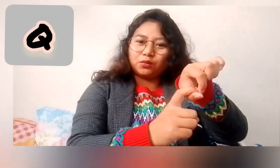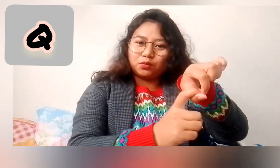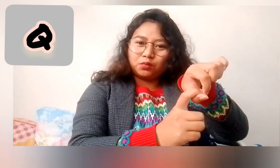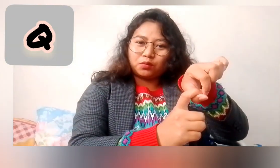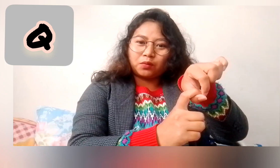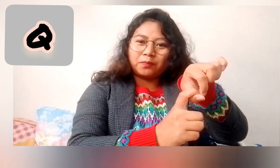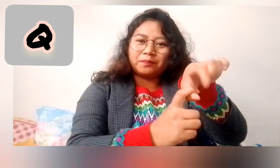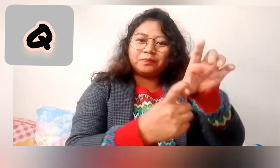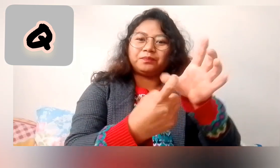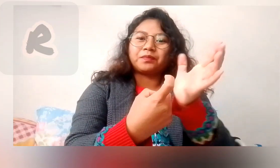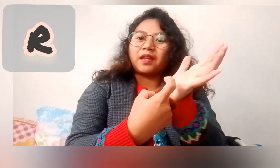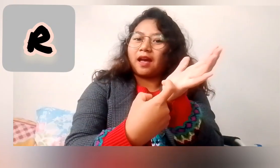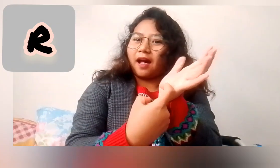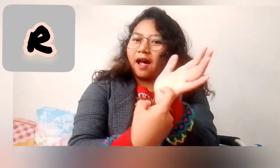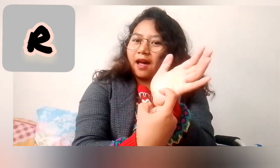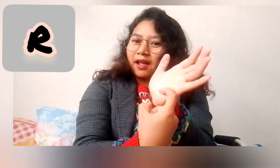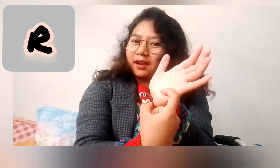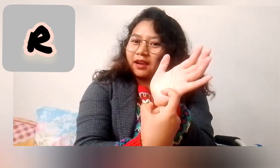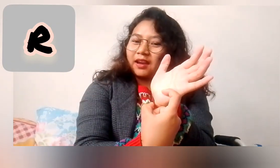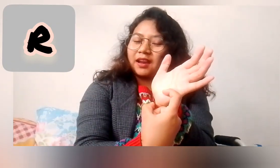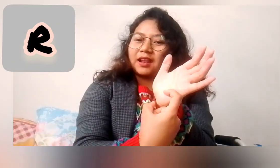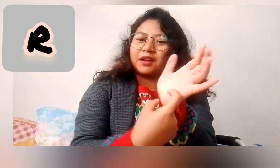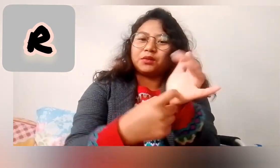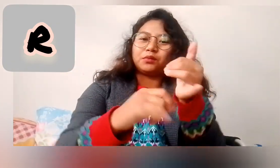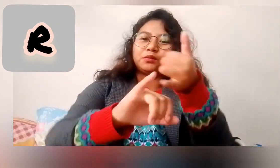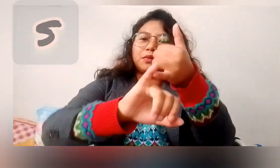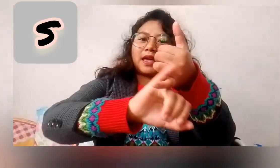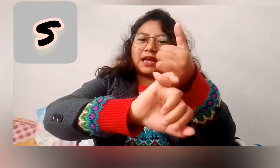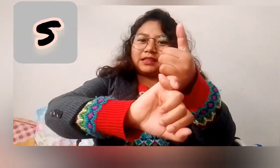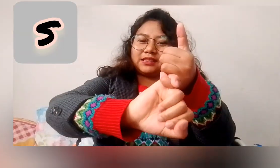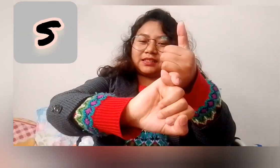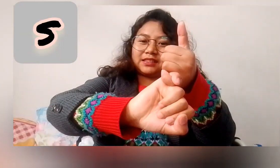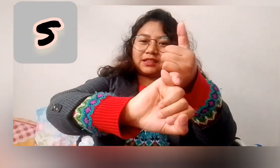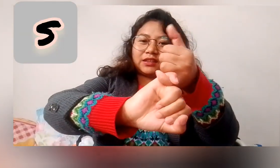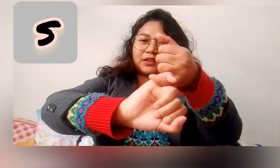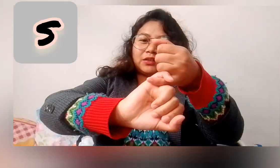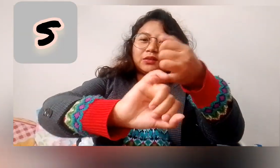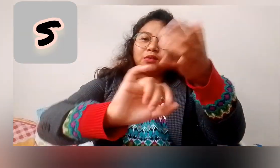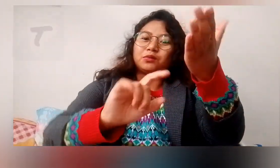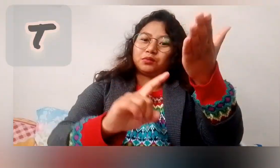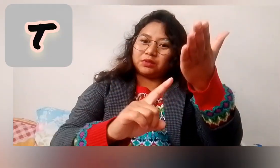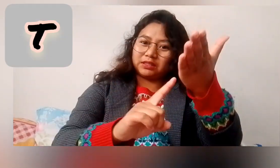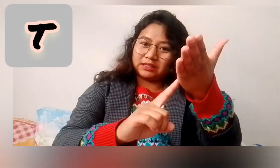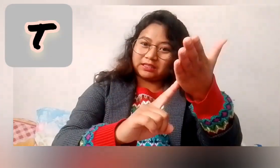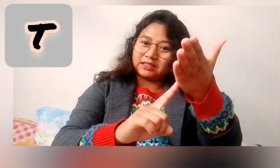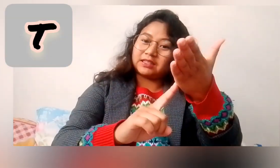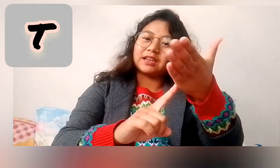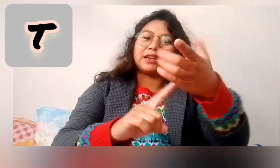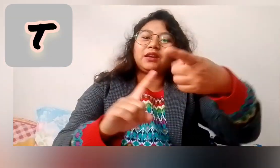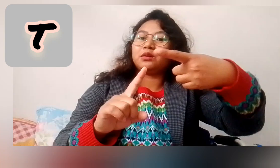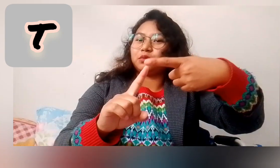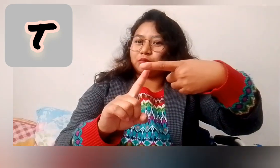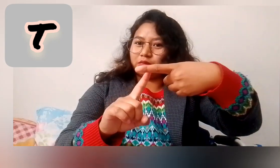Q R S T or D